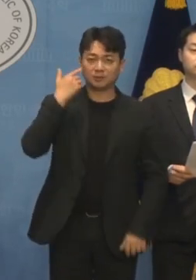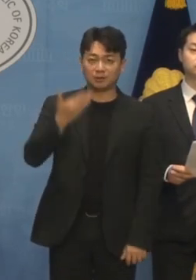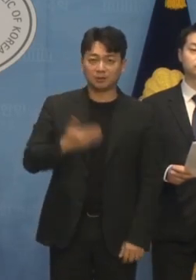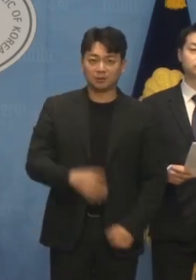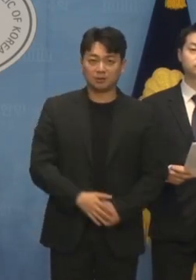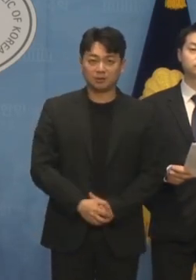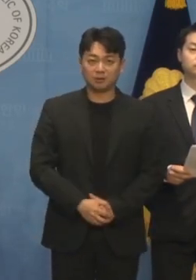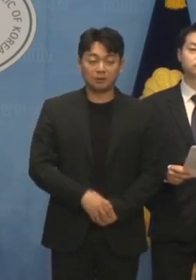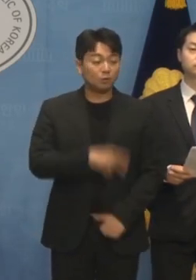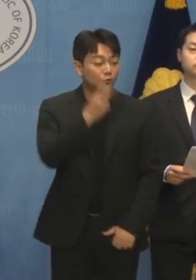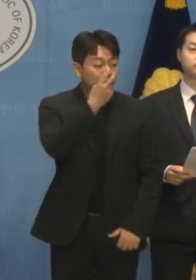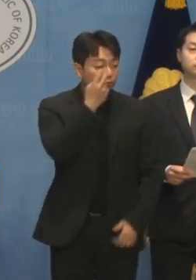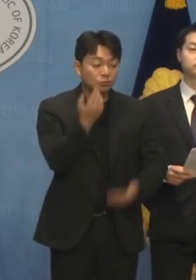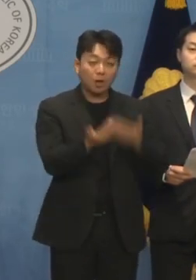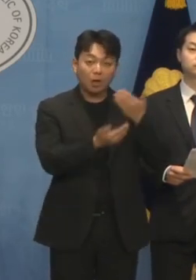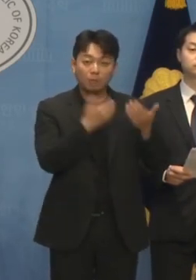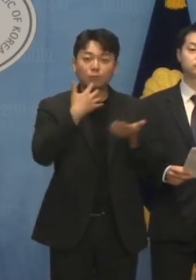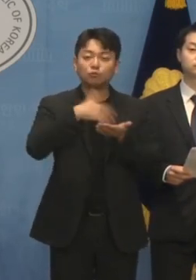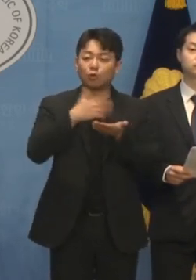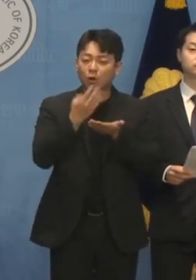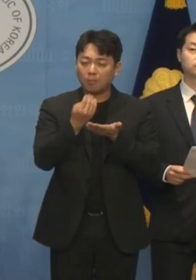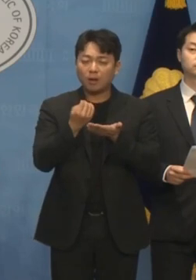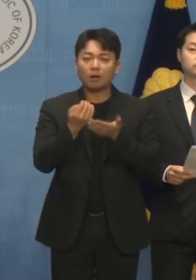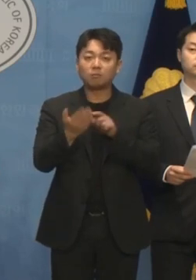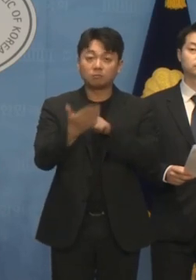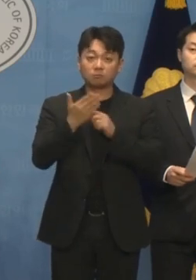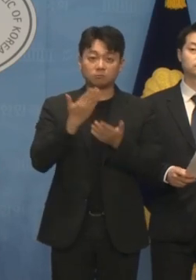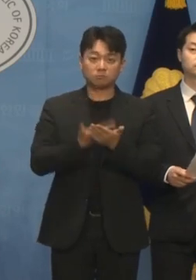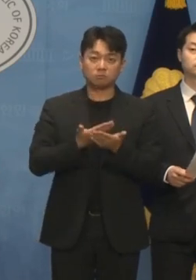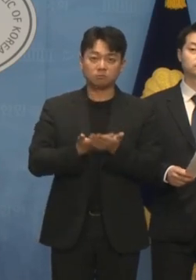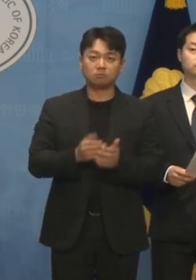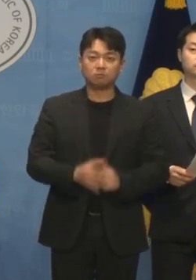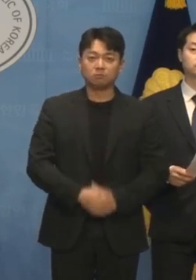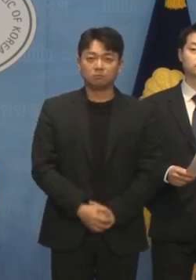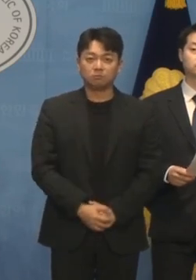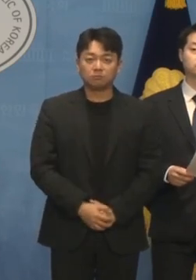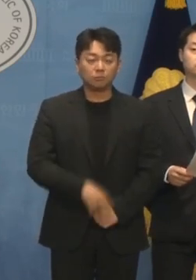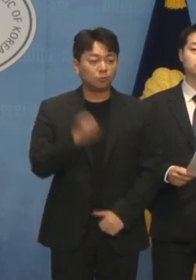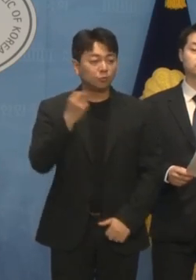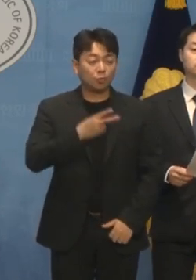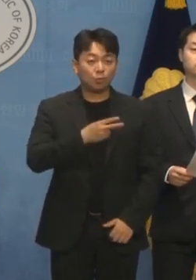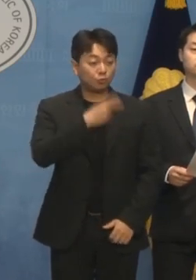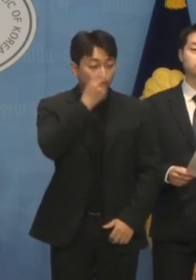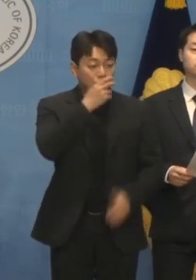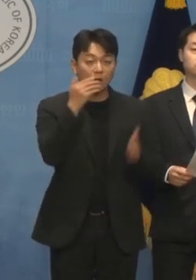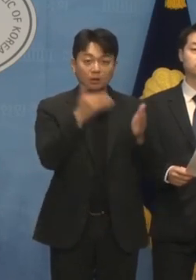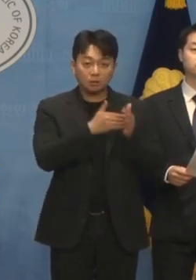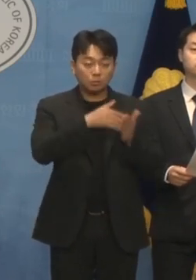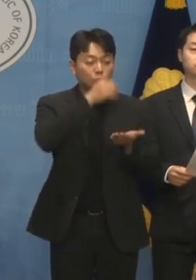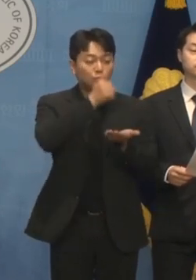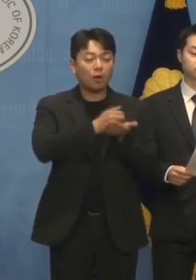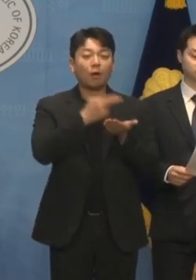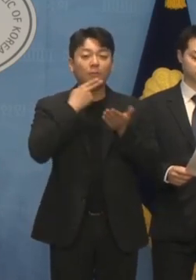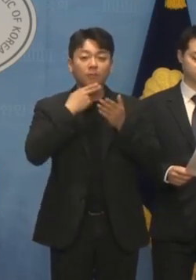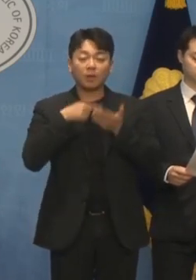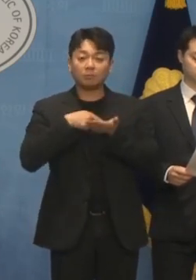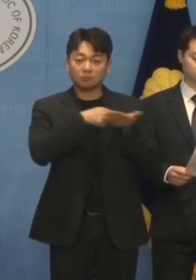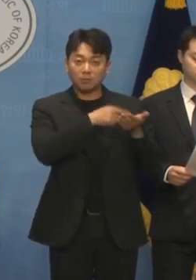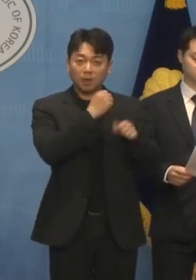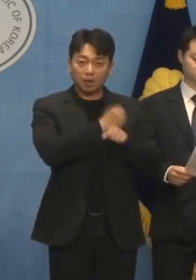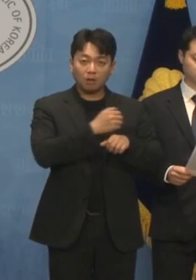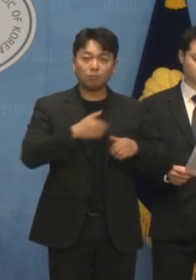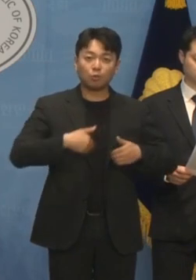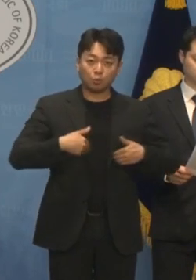의를습니까 는지 밝기니다 혐의가 없다는 사실을 공개하고 주권자인 국민께